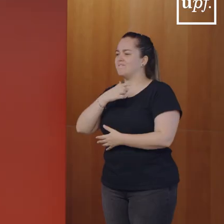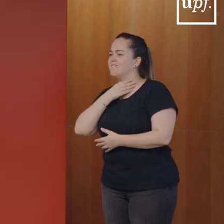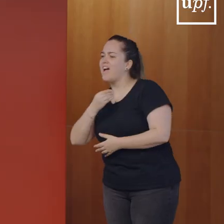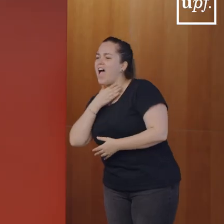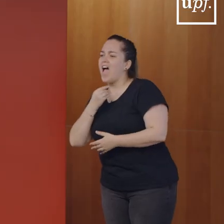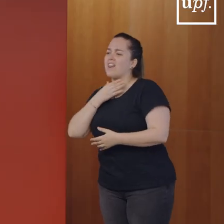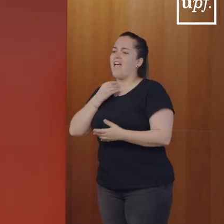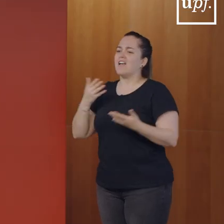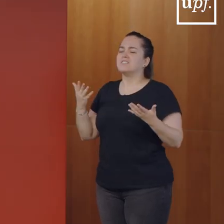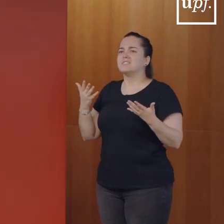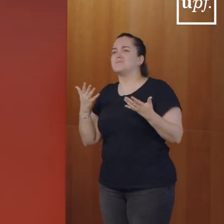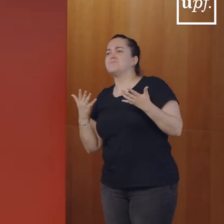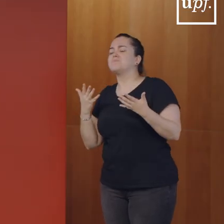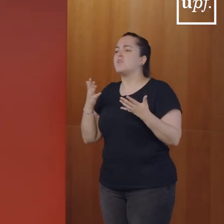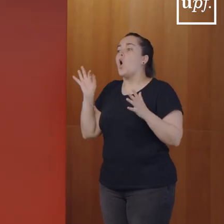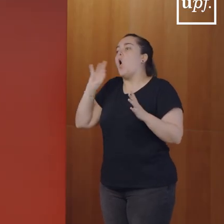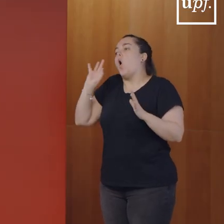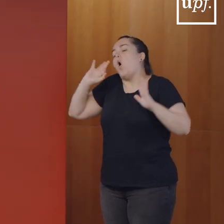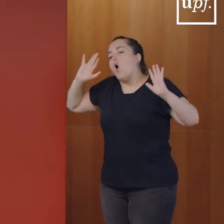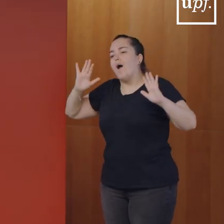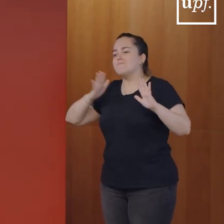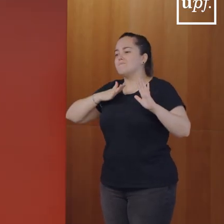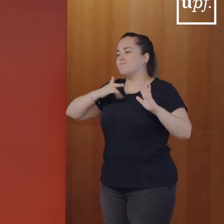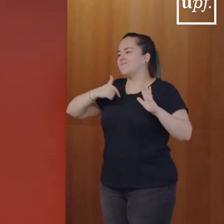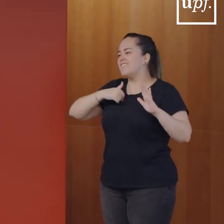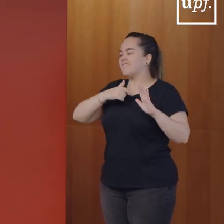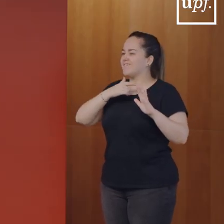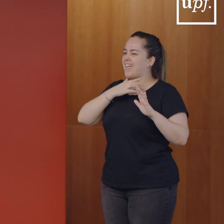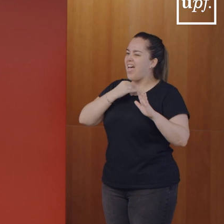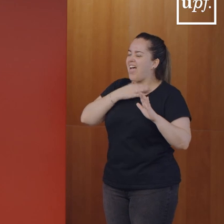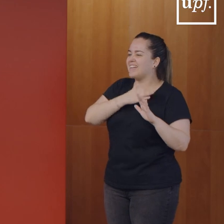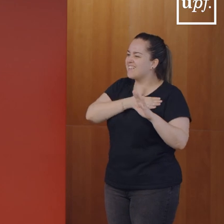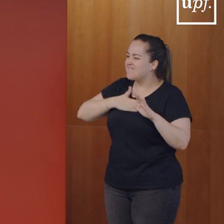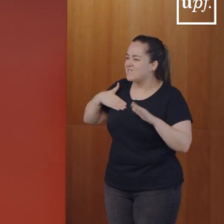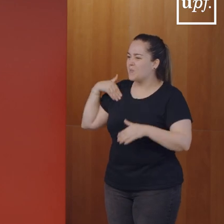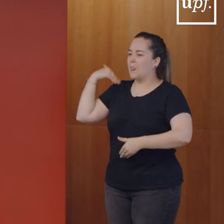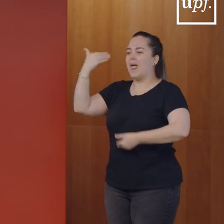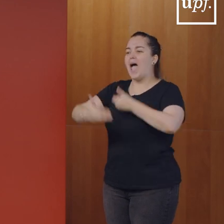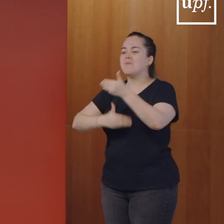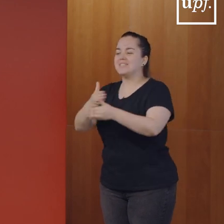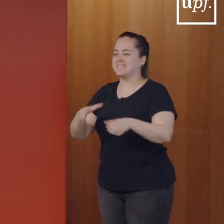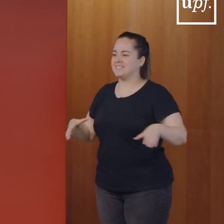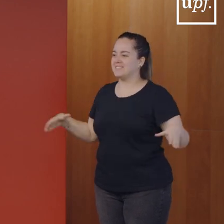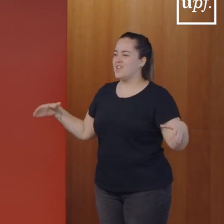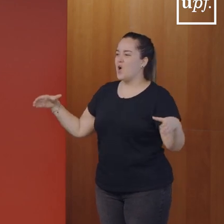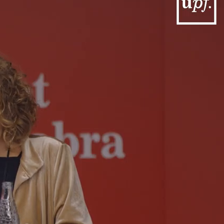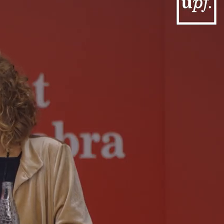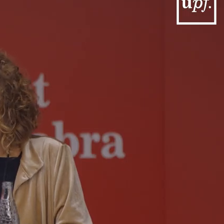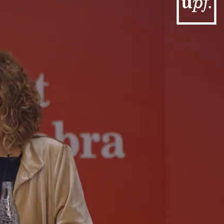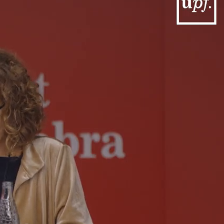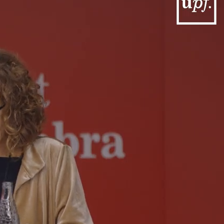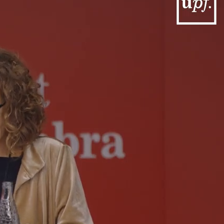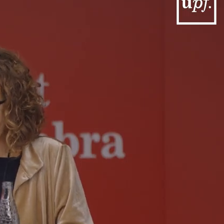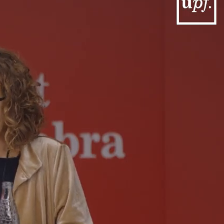endavant. Quins són els avenços que m'agradaria a mi que fossin els de la comunitat UPF durant el curs que avui